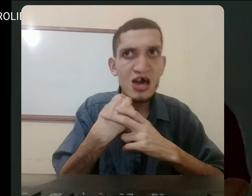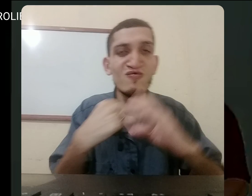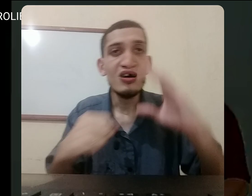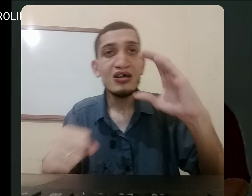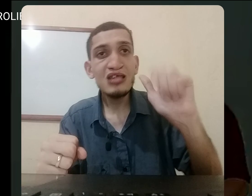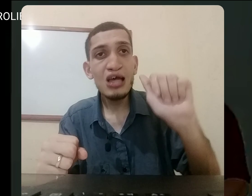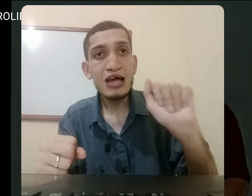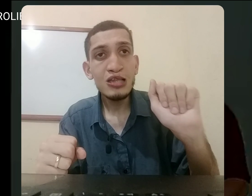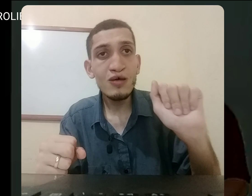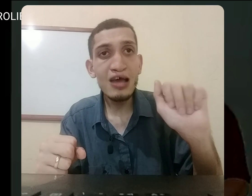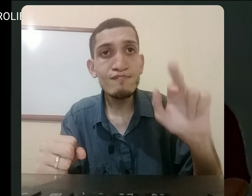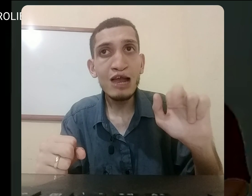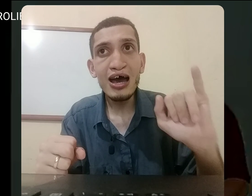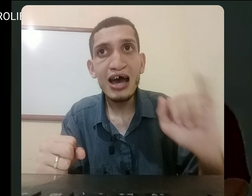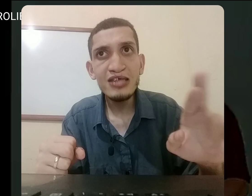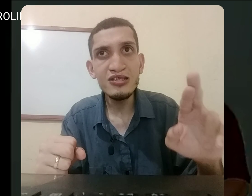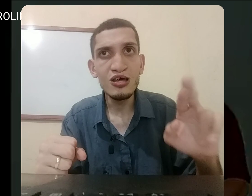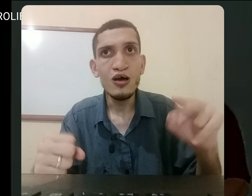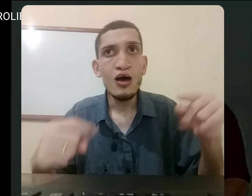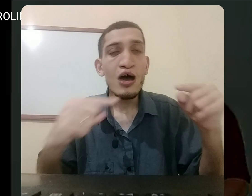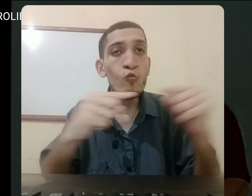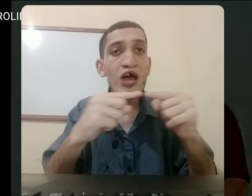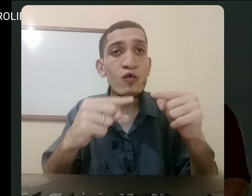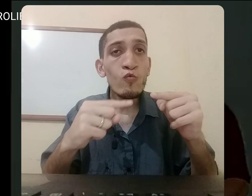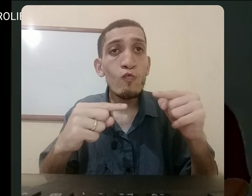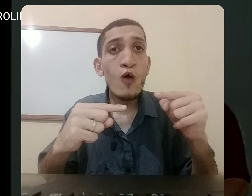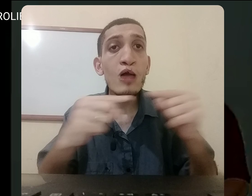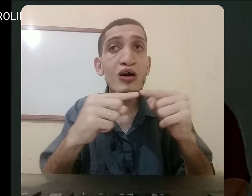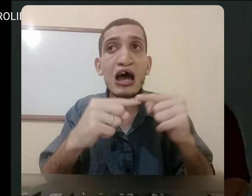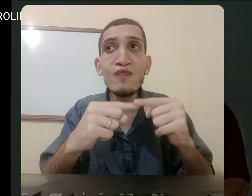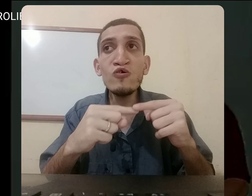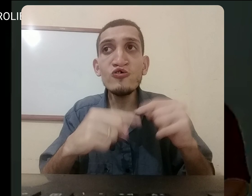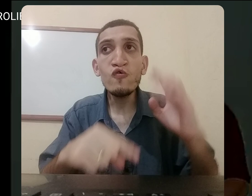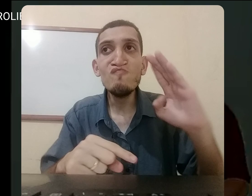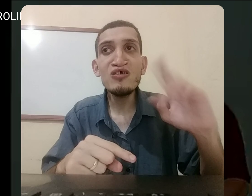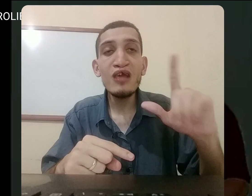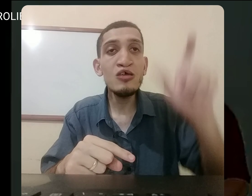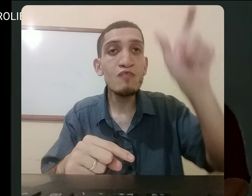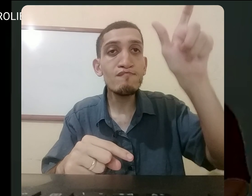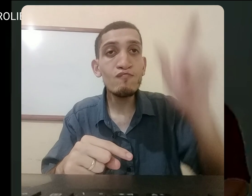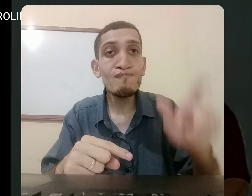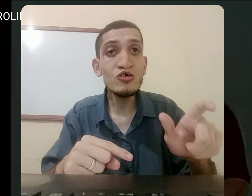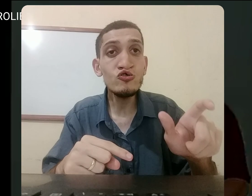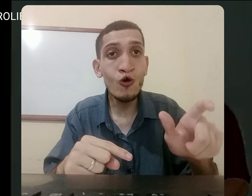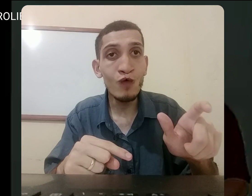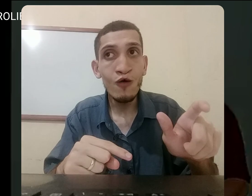a verbos, em relação a palavra aí. a palavra aí,